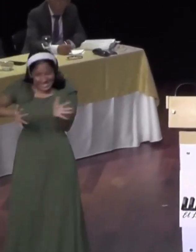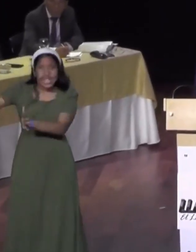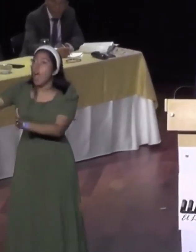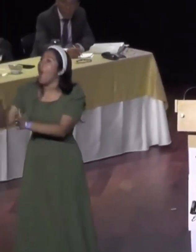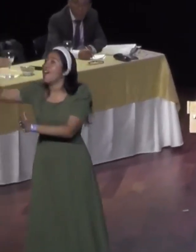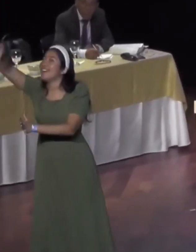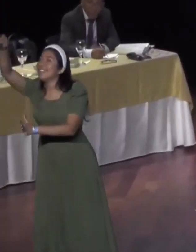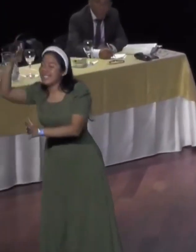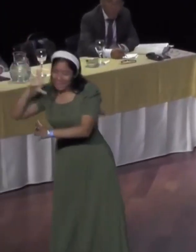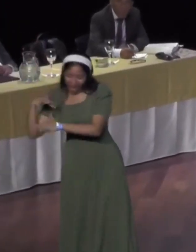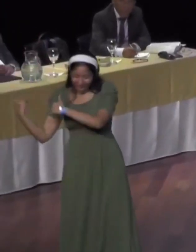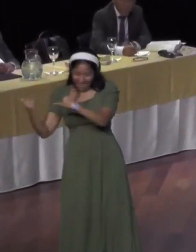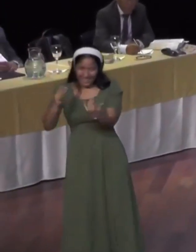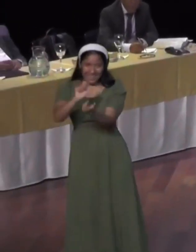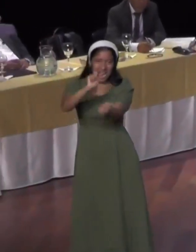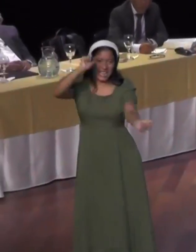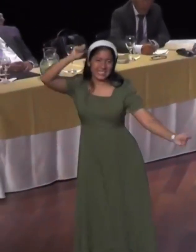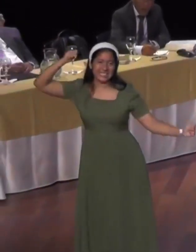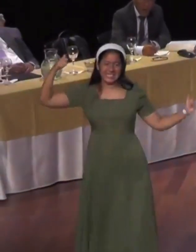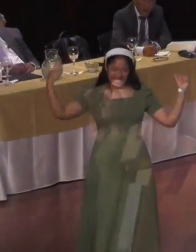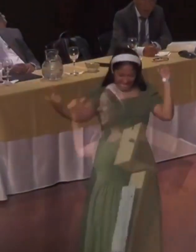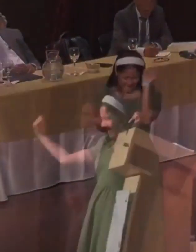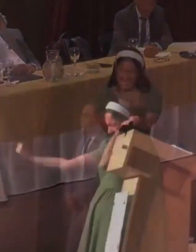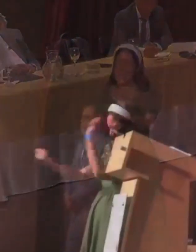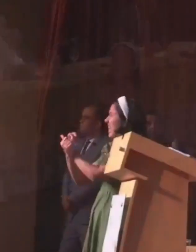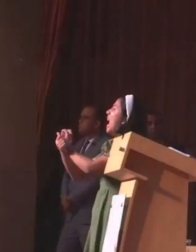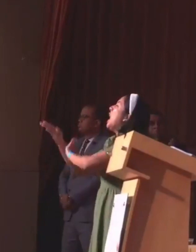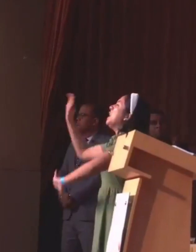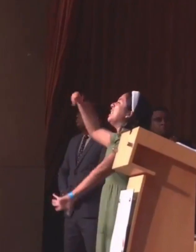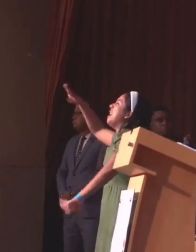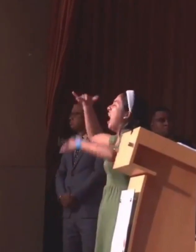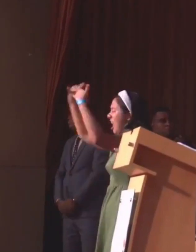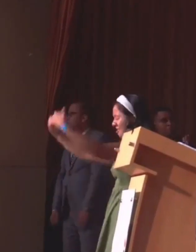lo pide! ¡El maestro lo pide!